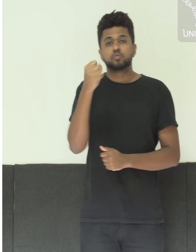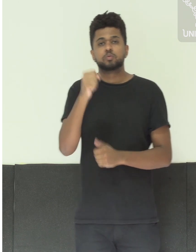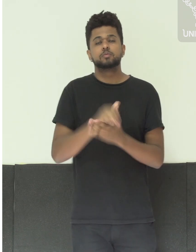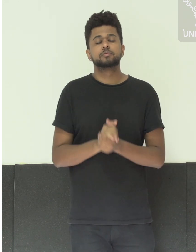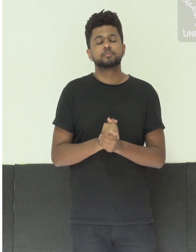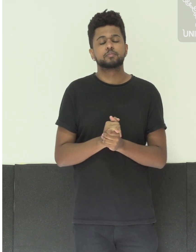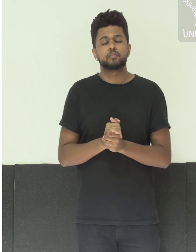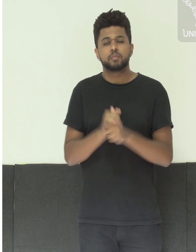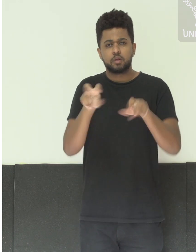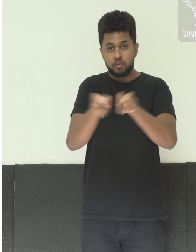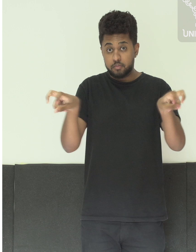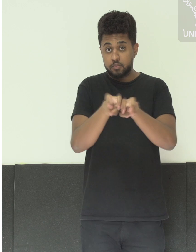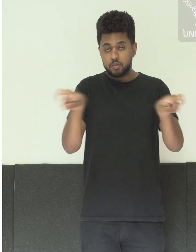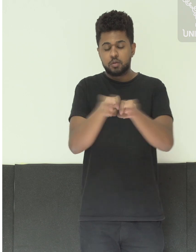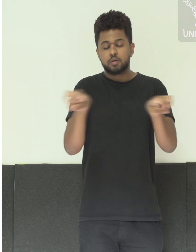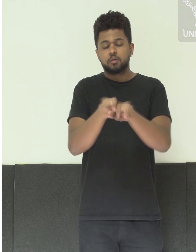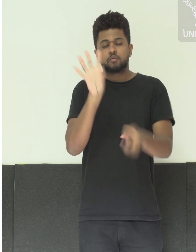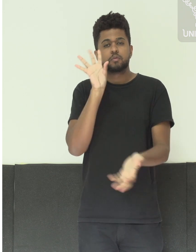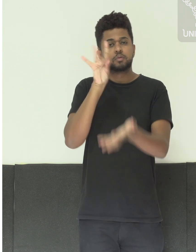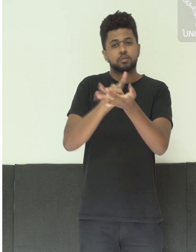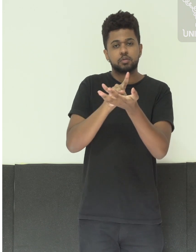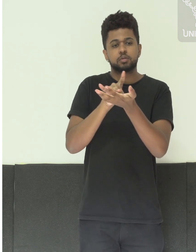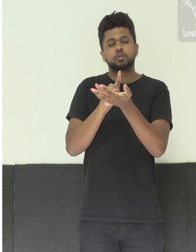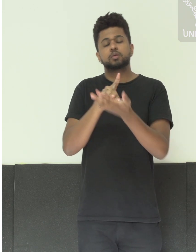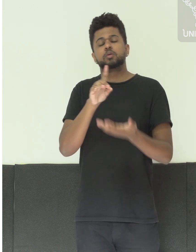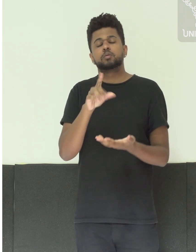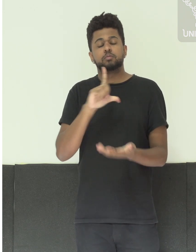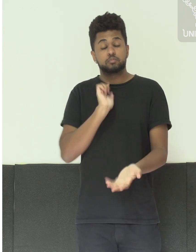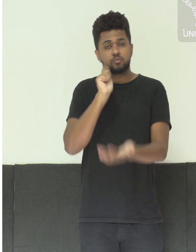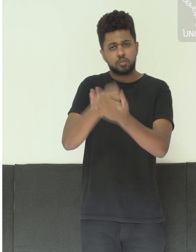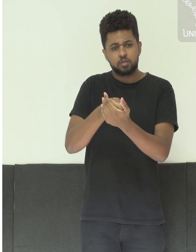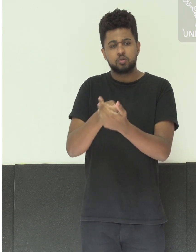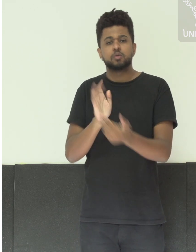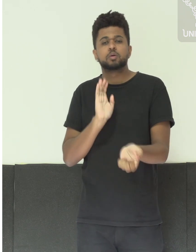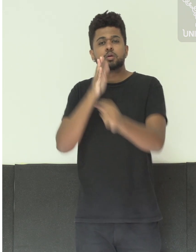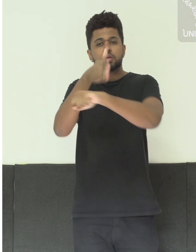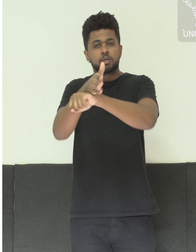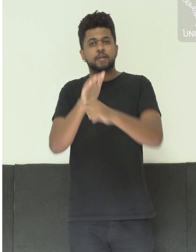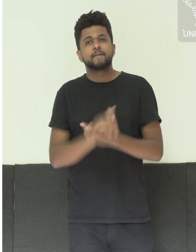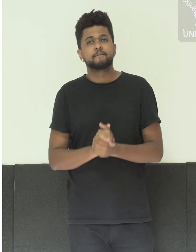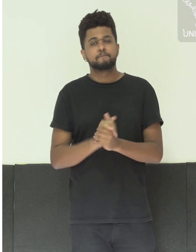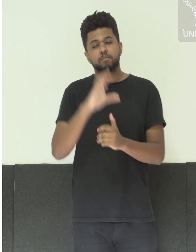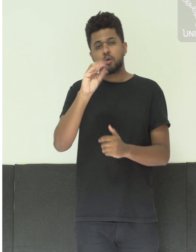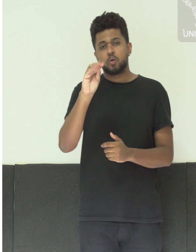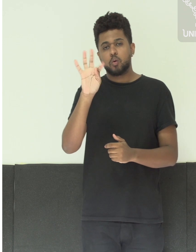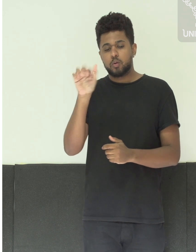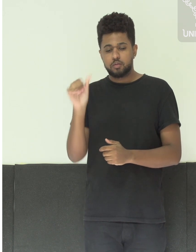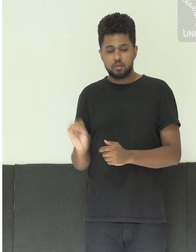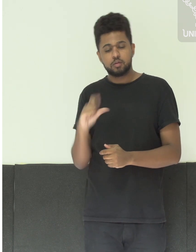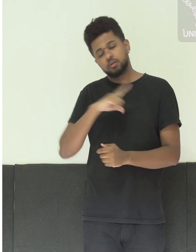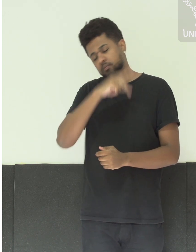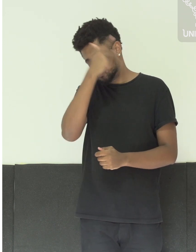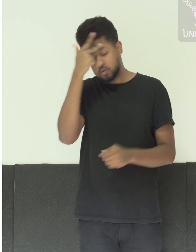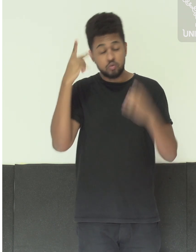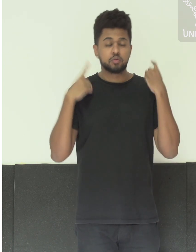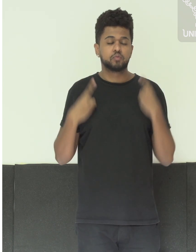7.3.8 Da banca de verificação e validação dos requisitos obrigatórios para ingresso nas cotas destinadas à